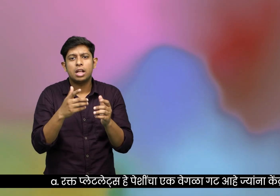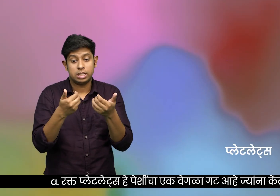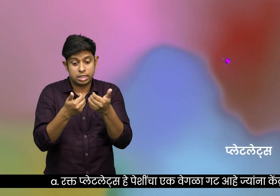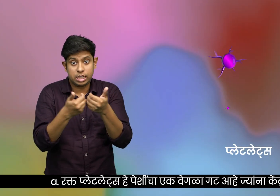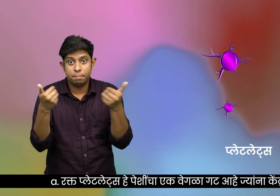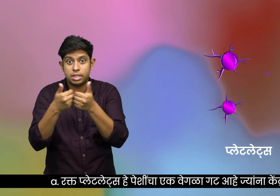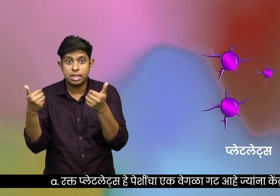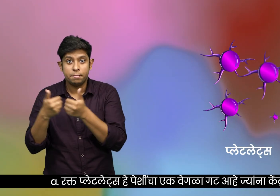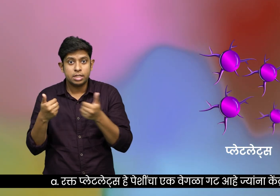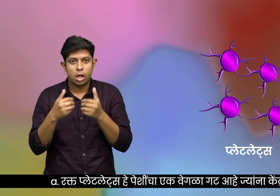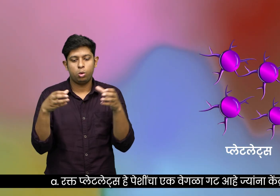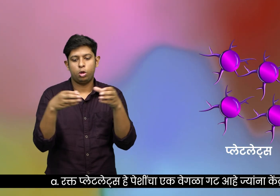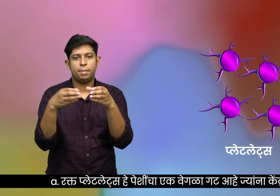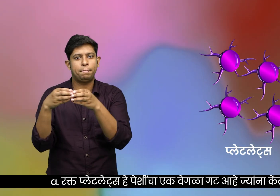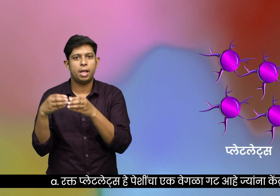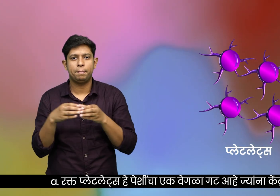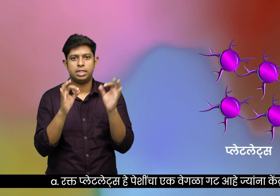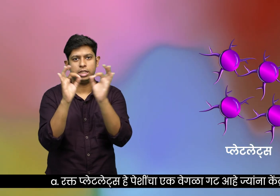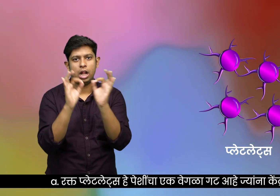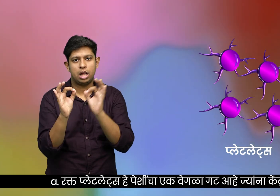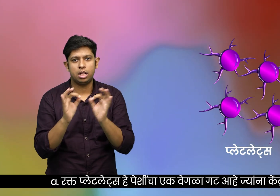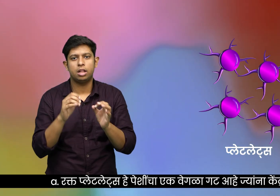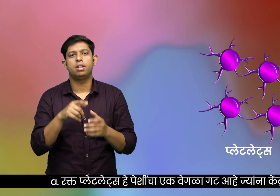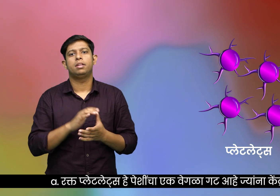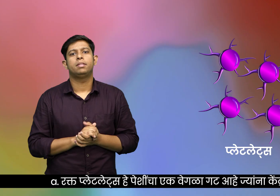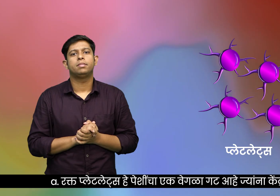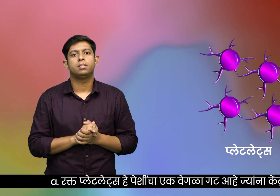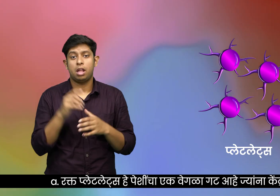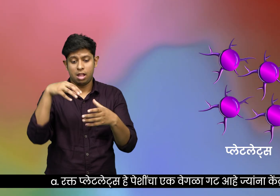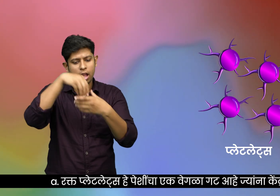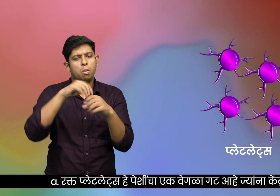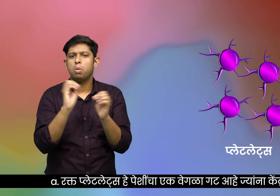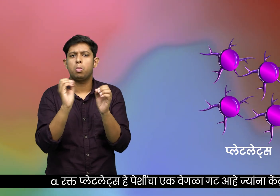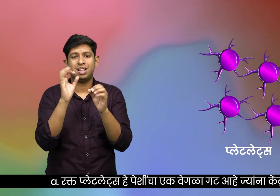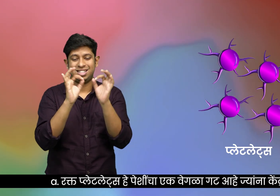हे पेशींचा एक वेगळा गट आहे, ज्यांना केंद्रक नसते.